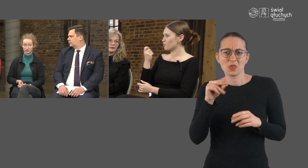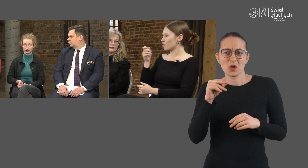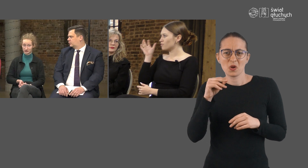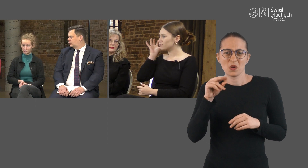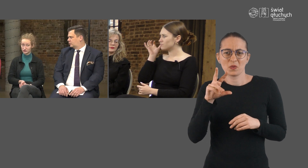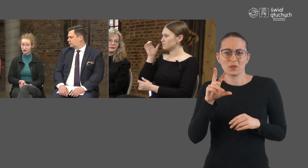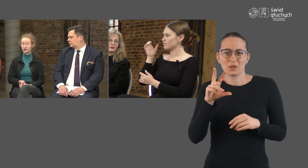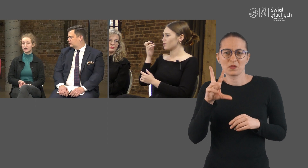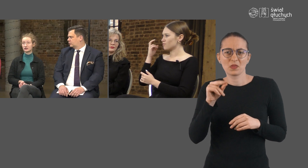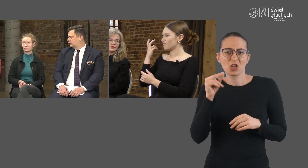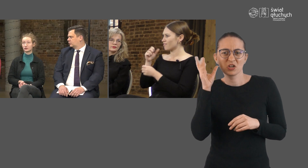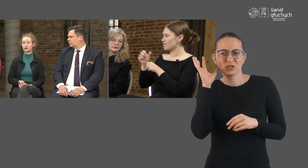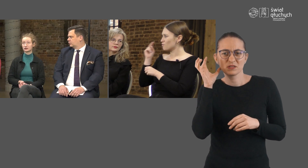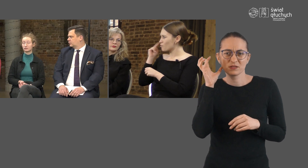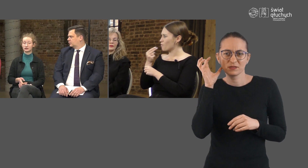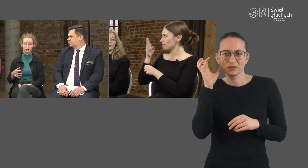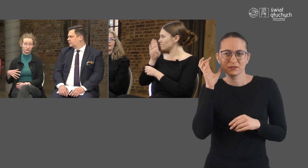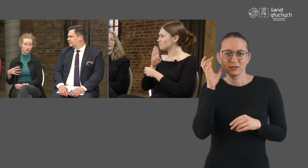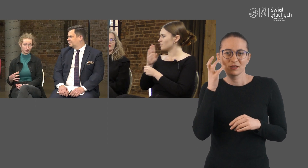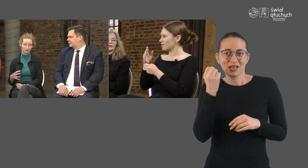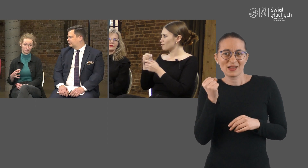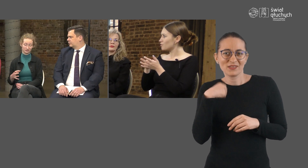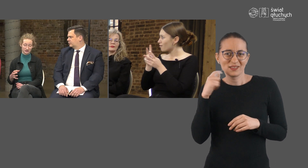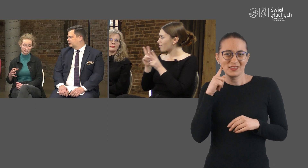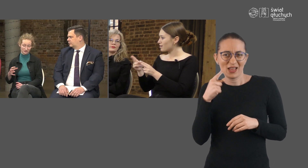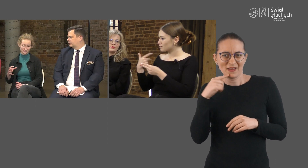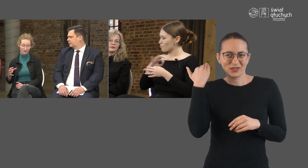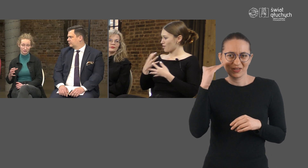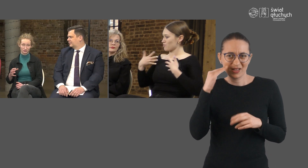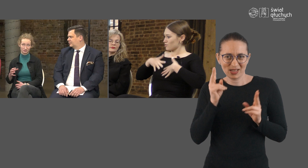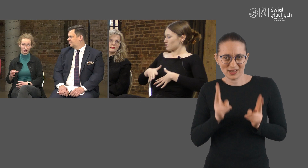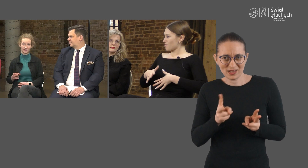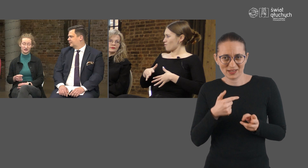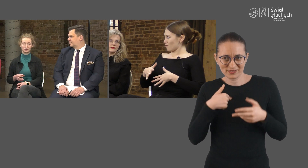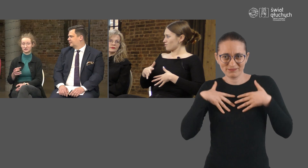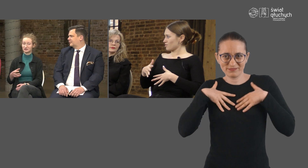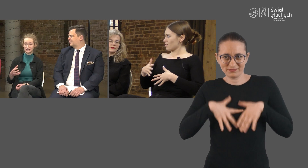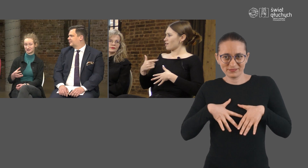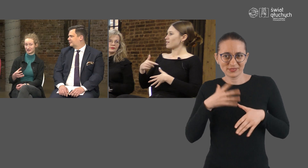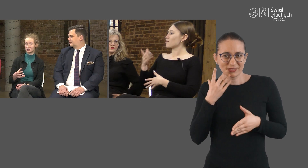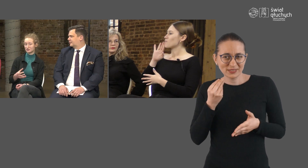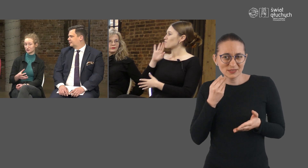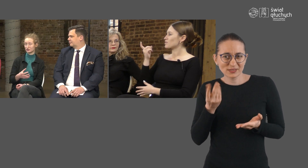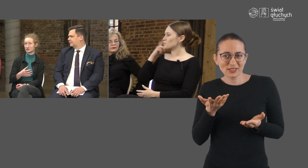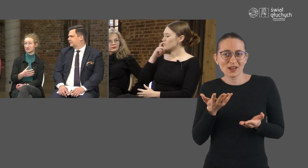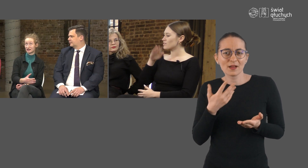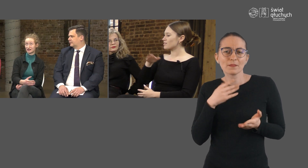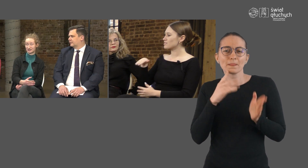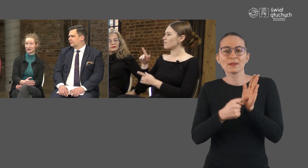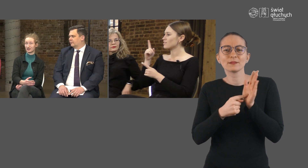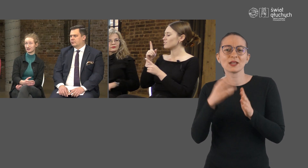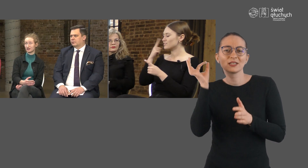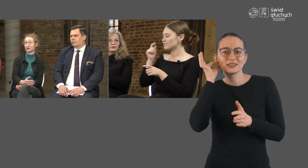być jakaś moja tożsamość i że w ogóle to jest autentyczny mój problem, ponieważ ja wpadłam w taką jakby pułapkę słyszącego dziecka, bo